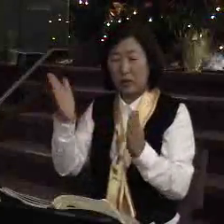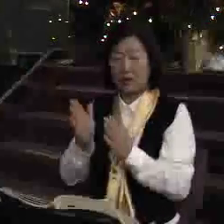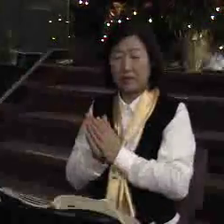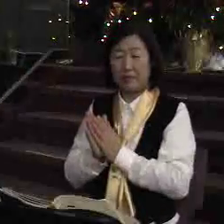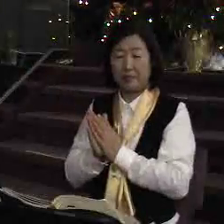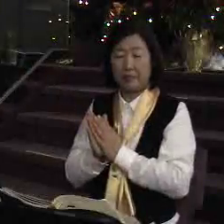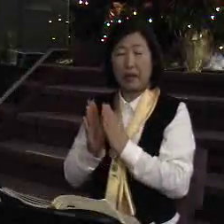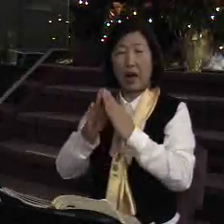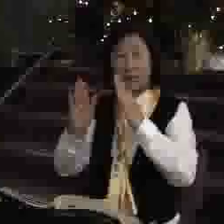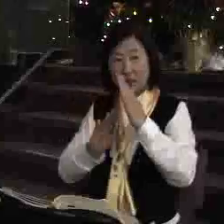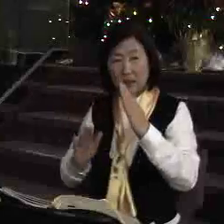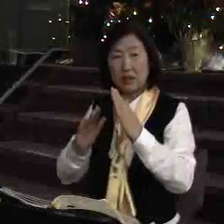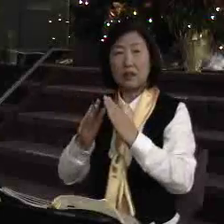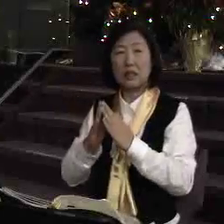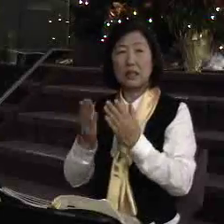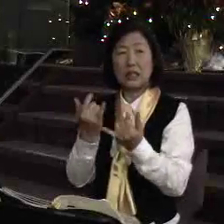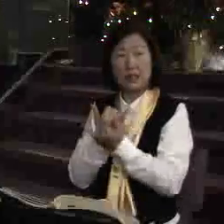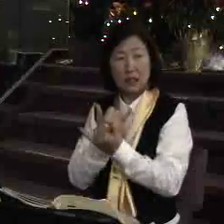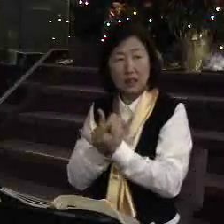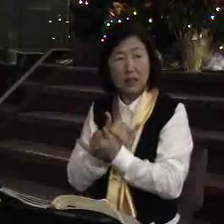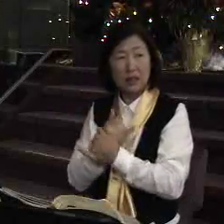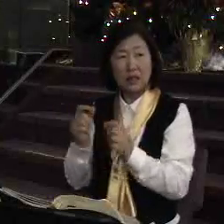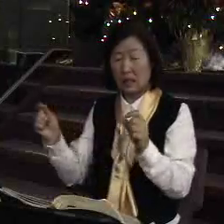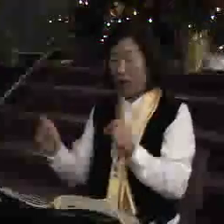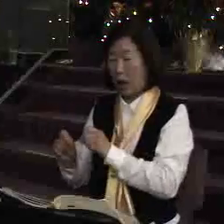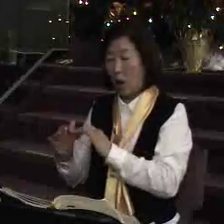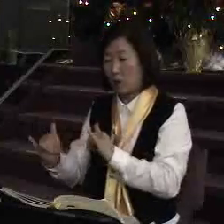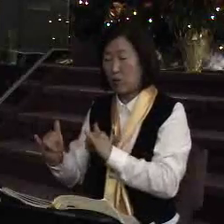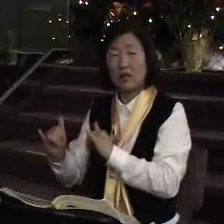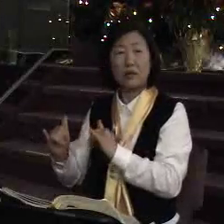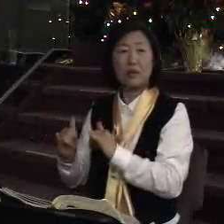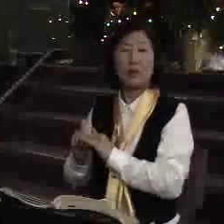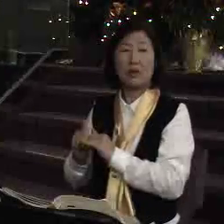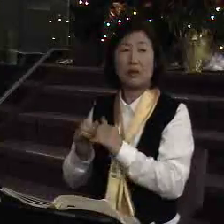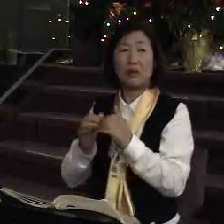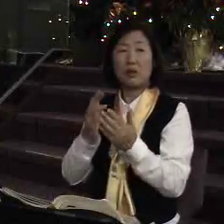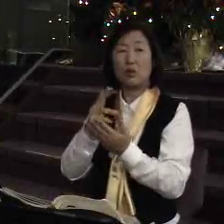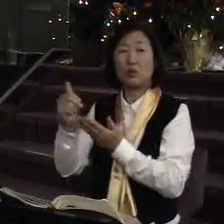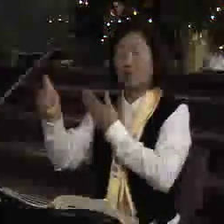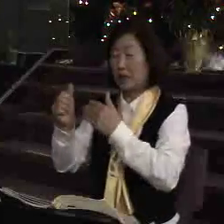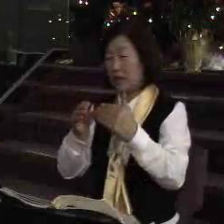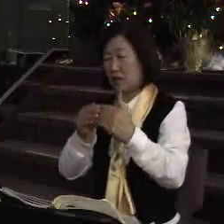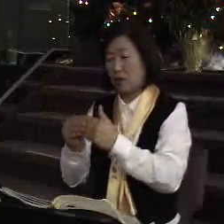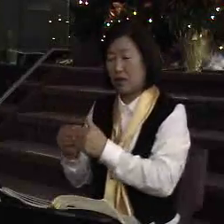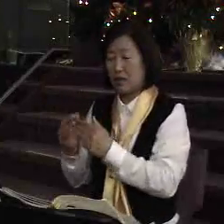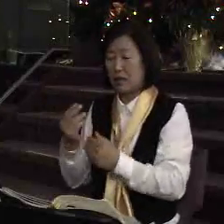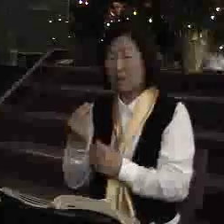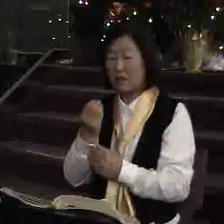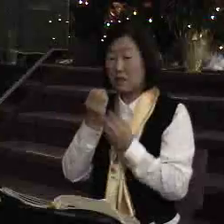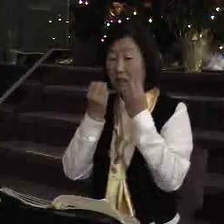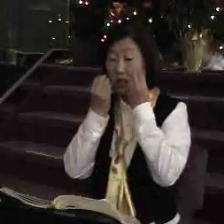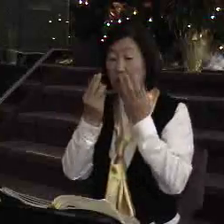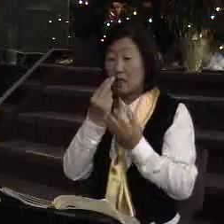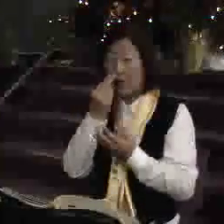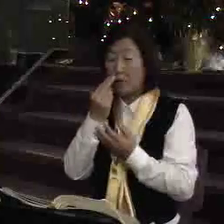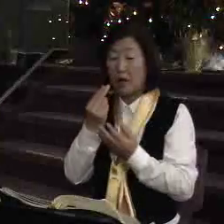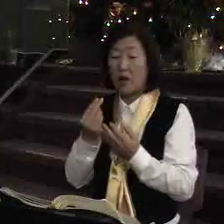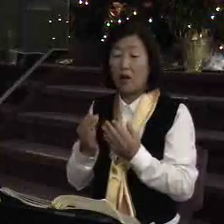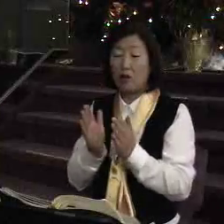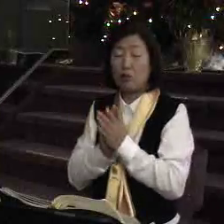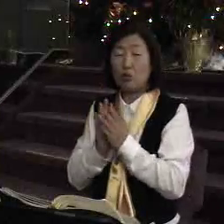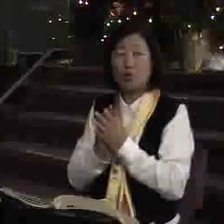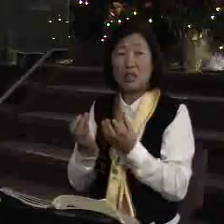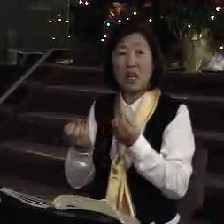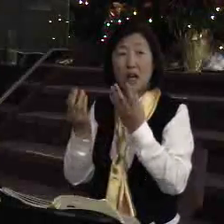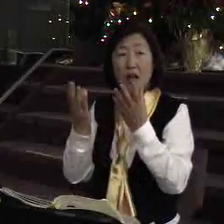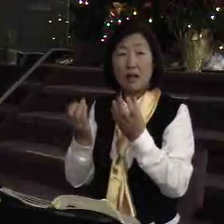무엇보다도 우리 가정과 우리의 친척, 우리 가까운 사람들을 주님께 인도하도록 하는 그러한 새생명 축제입니다. 새성경